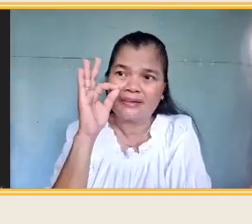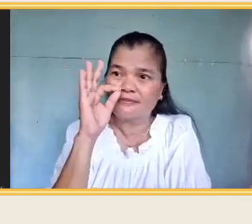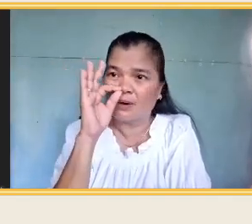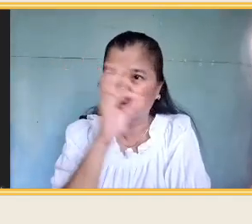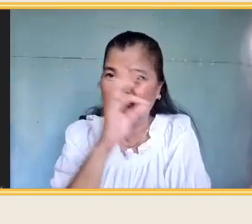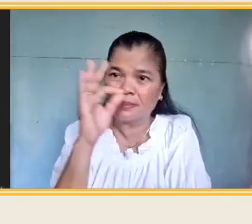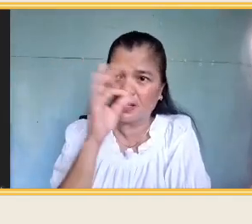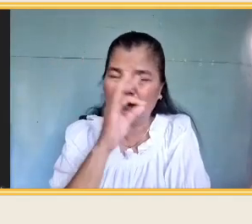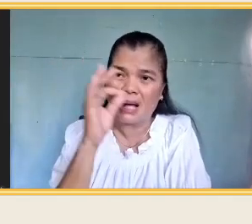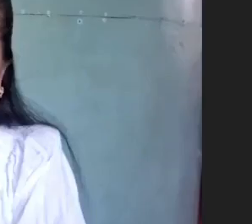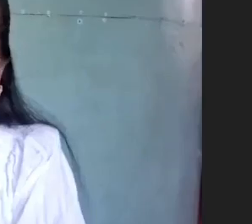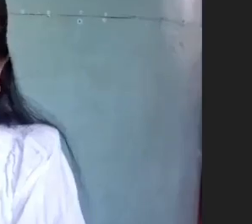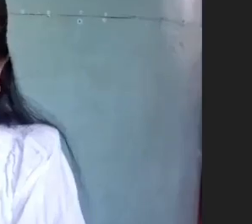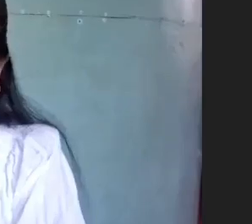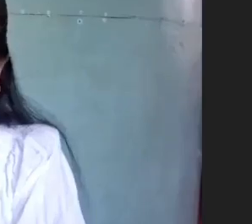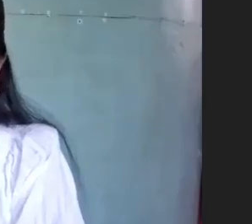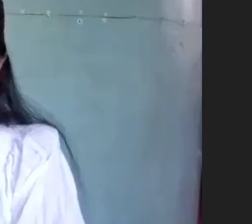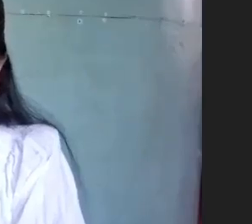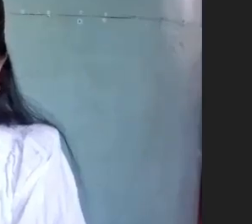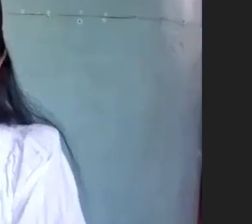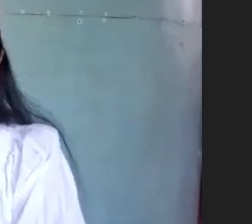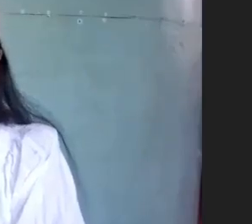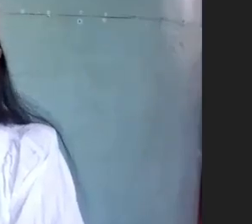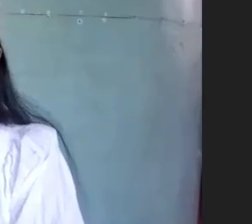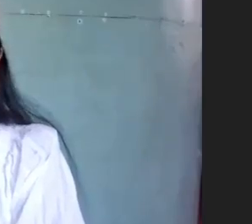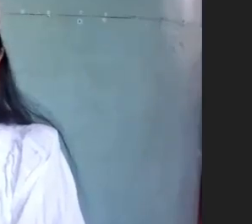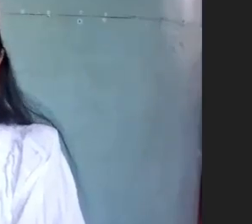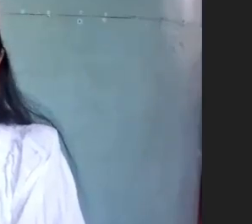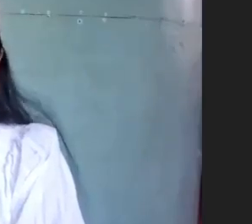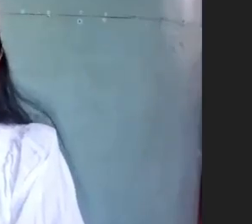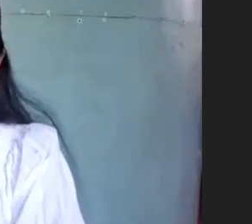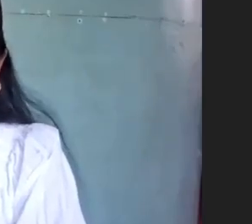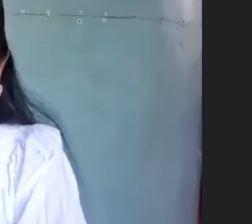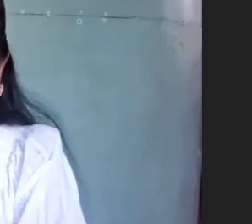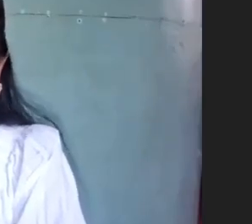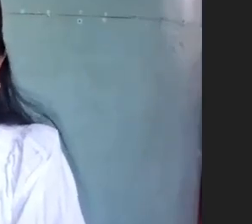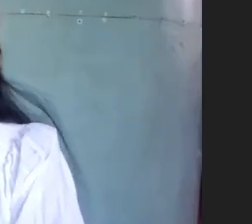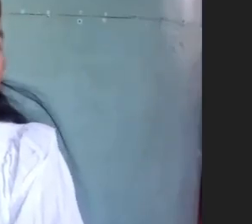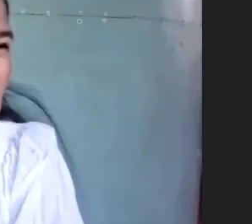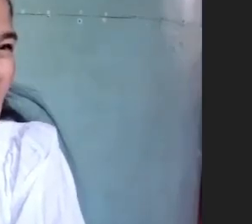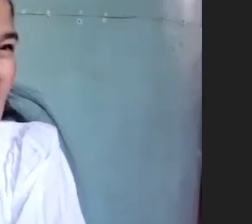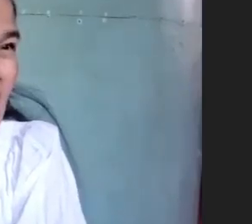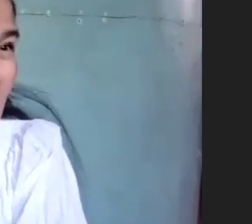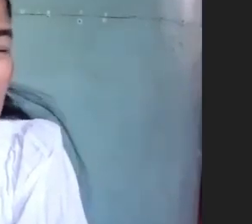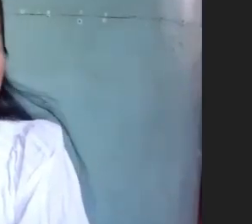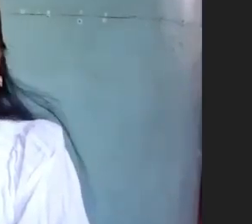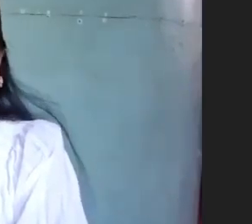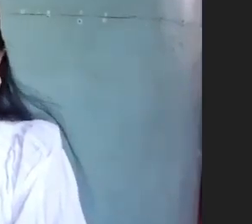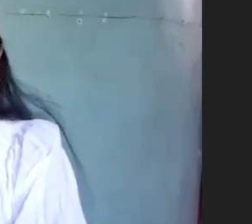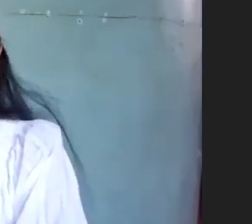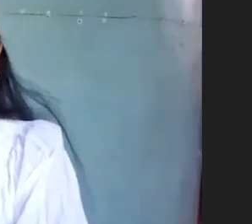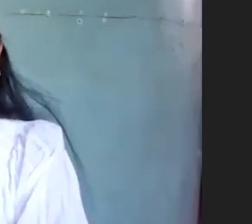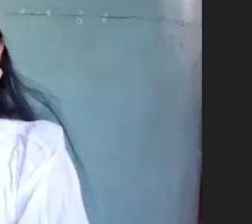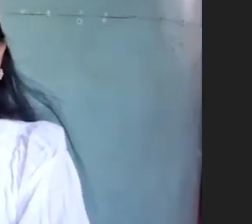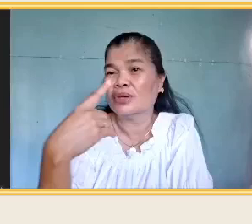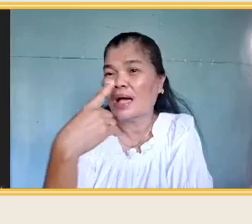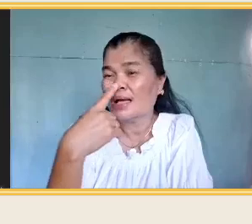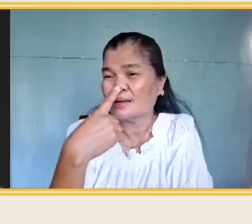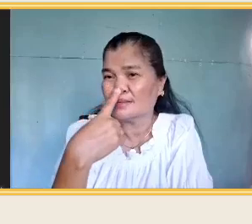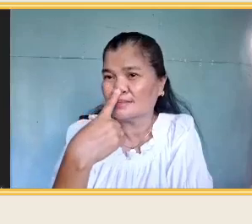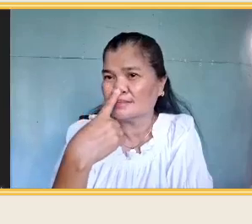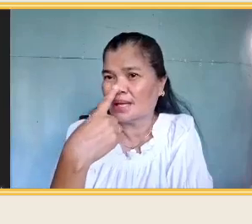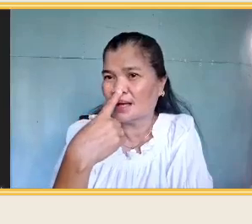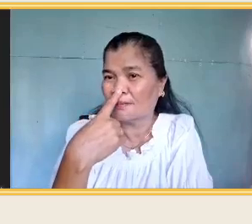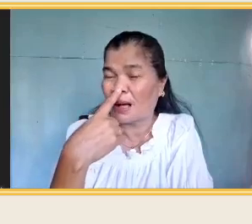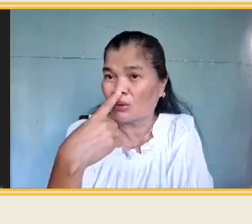F-hand for Filipino. Bakit? Sa nose? Kasi noon tayo, pag Filipino, ang nasa idea nila ay, ano